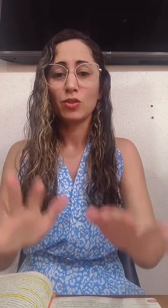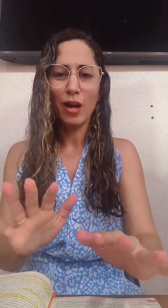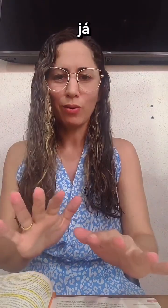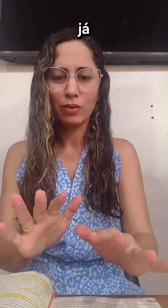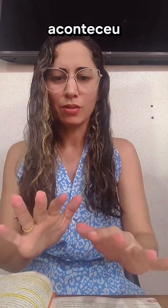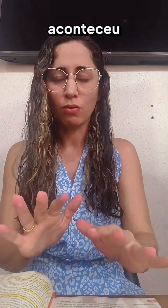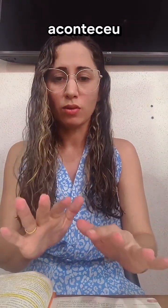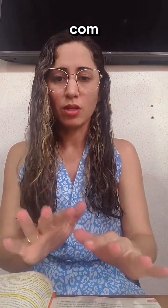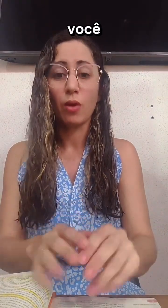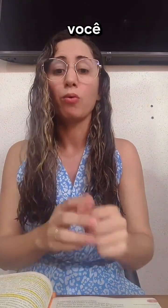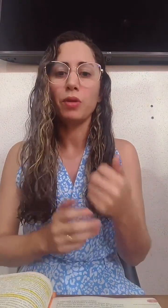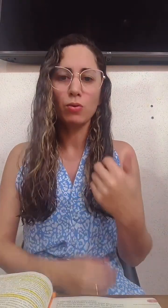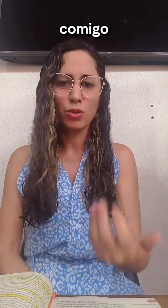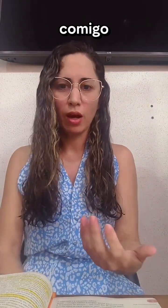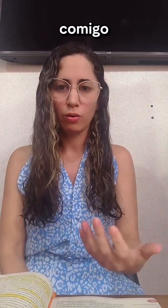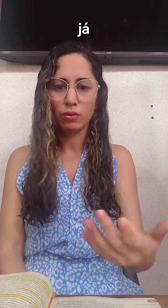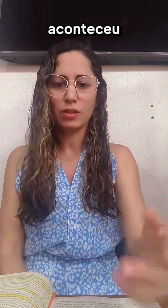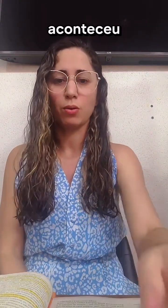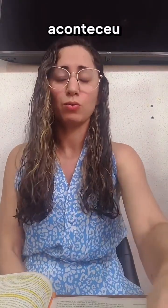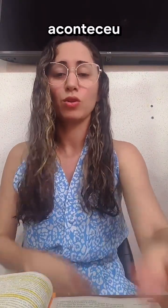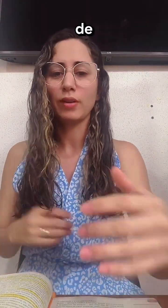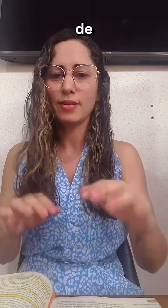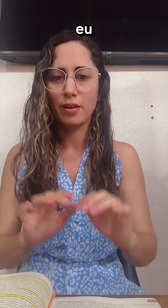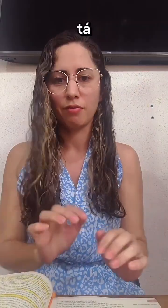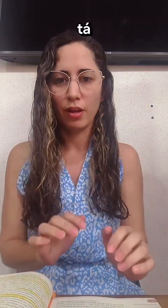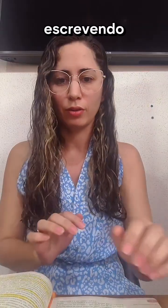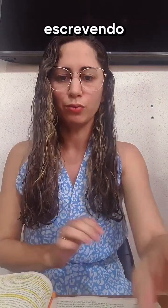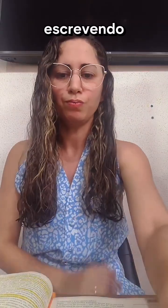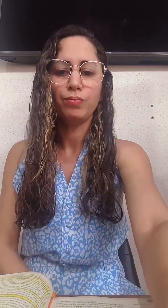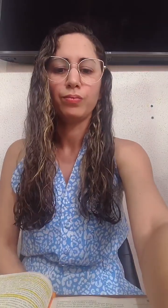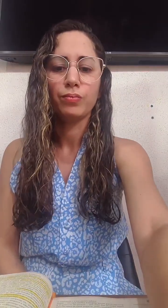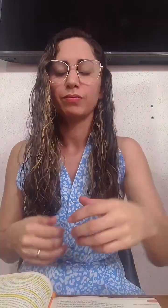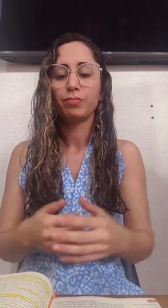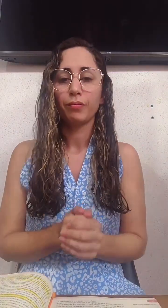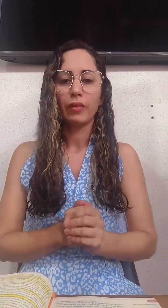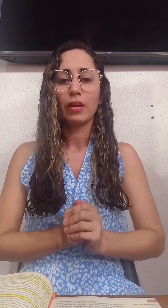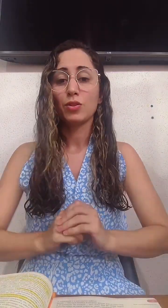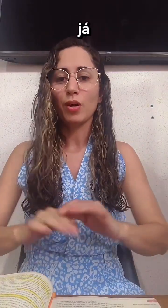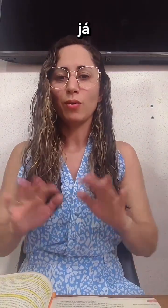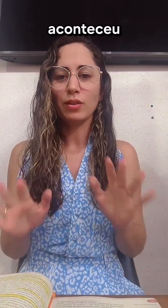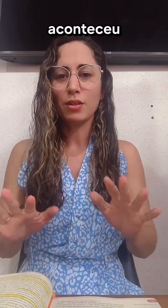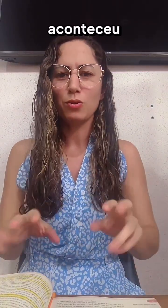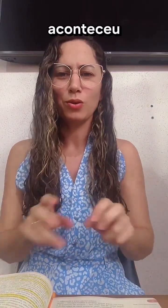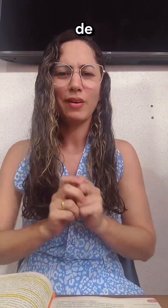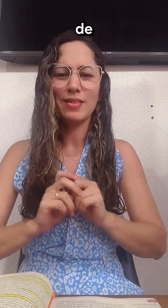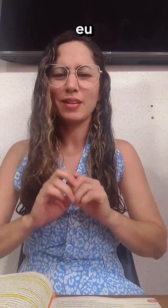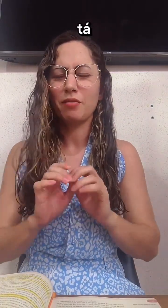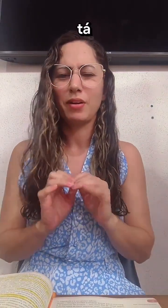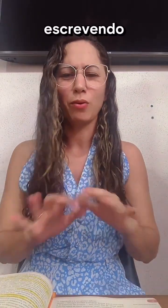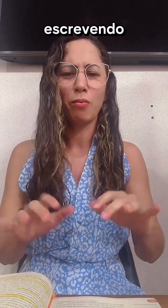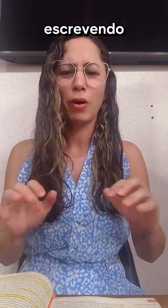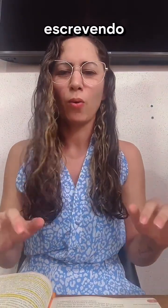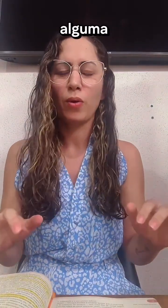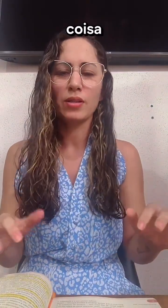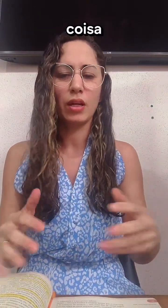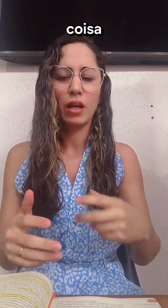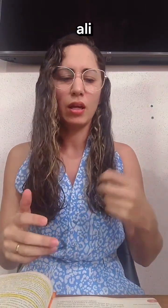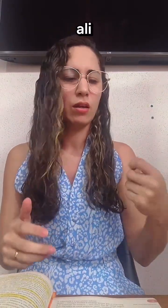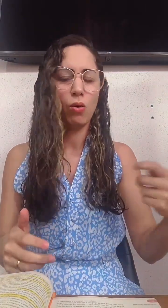Já aconteceu com você? Comigo já aconteceu. De eu estar escrevendo, já aconteceu de eu estar escrevendo alguma coisa ali,